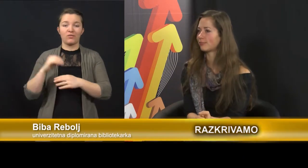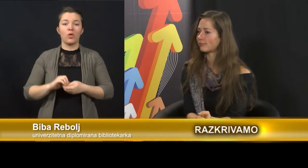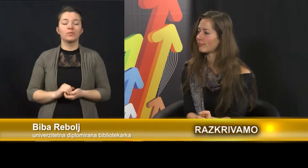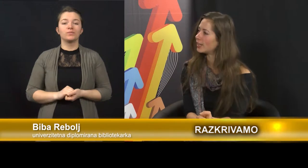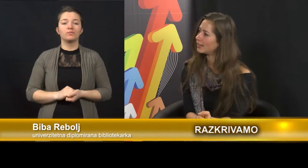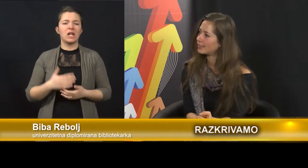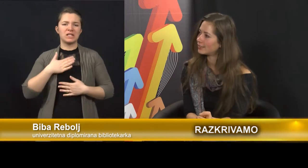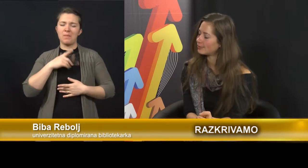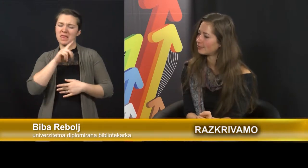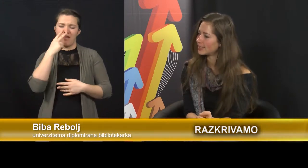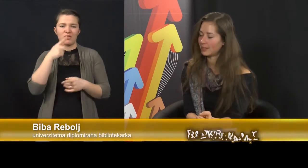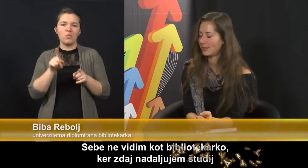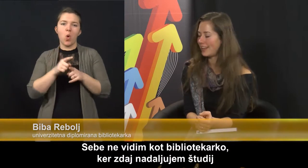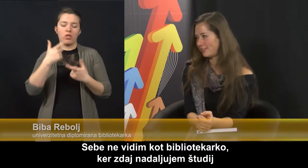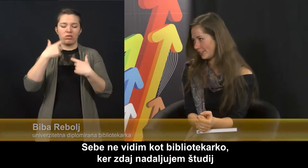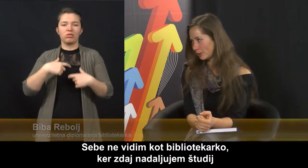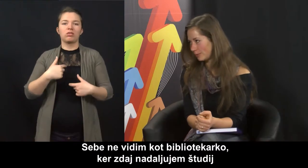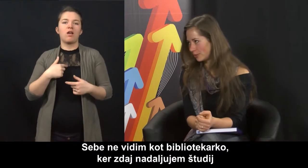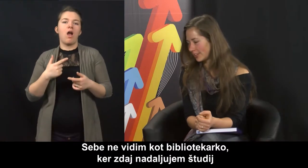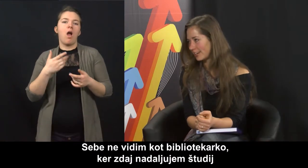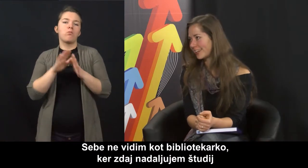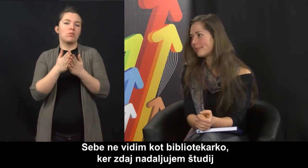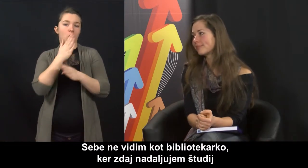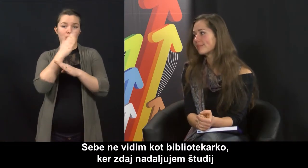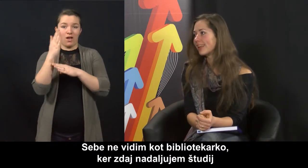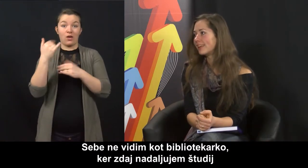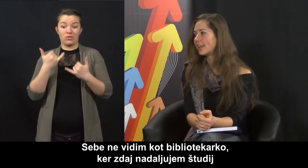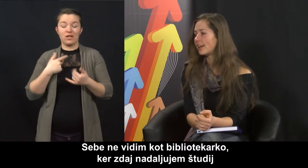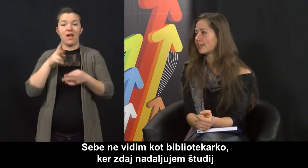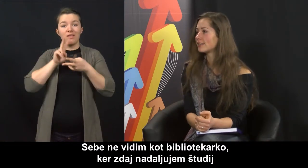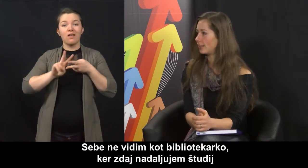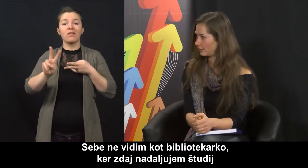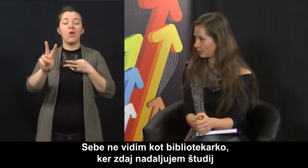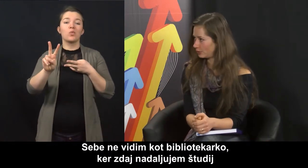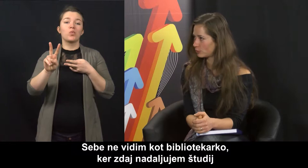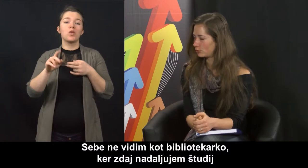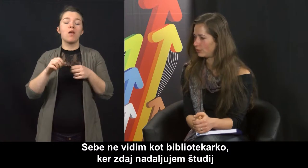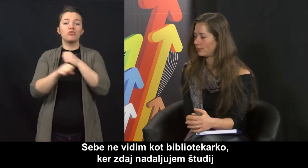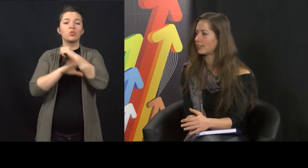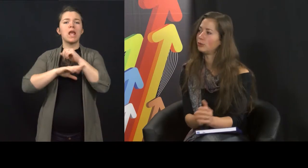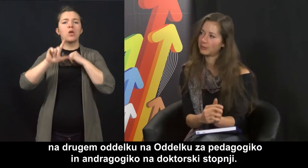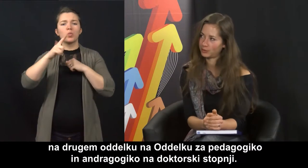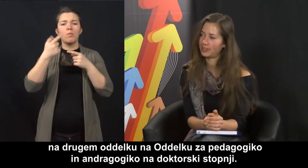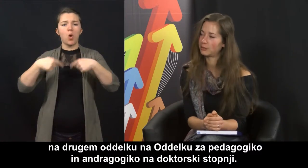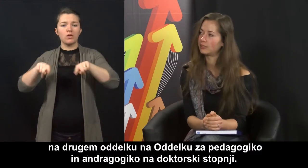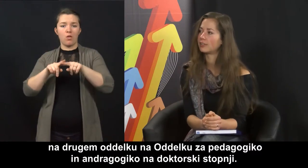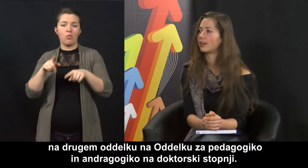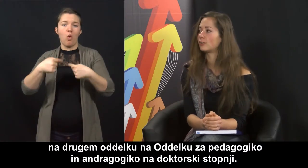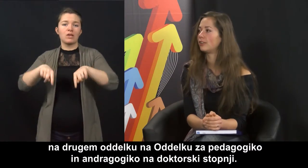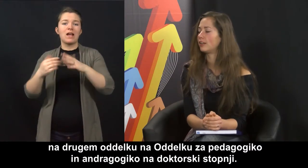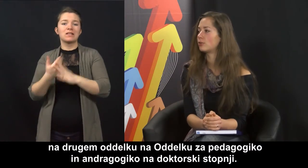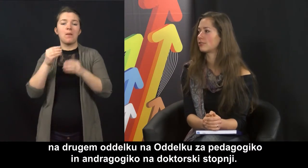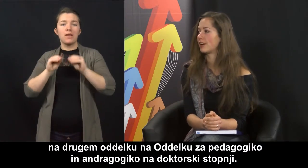bibliotekarstvo. Sebe ne vidim kot bibliotekarke, ker zdaj nadaljujem študij na drugem oddelku,